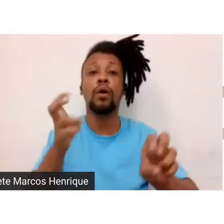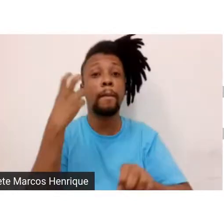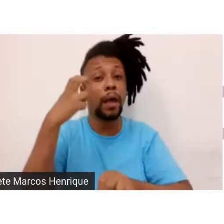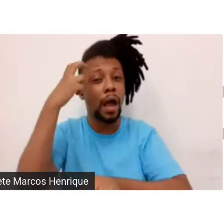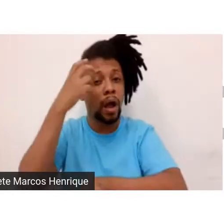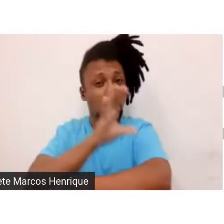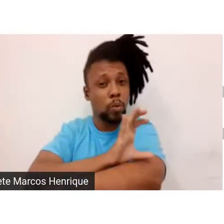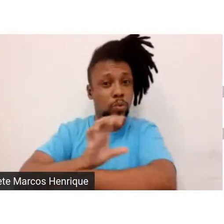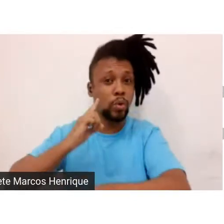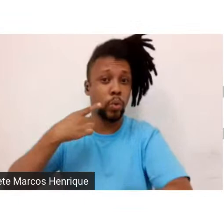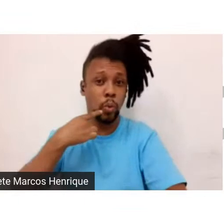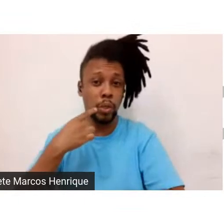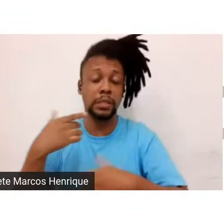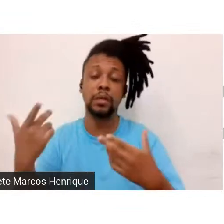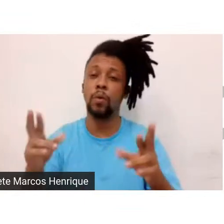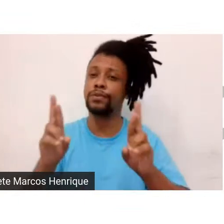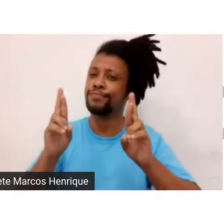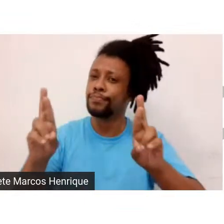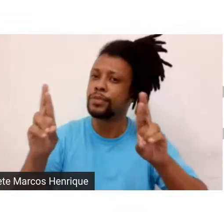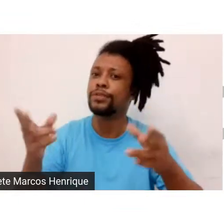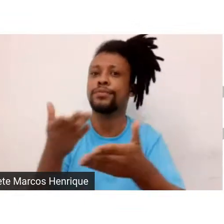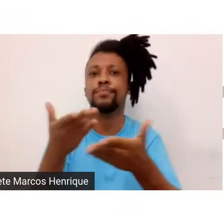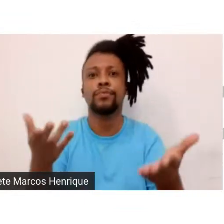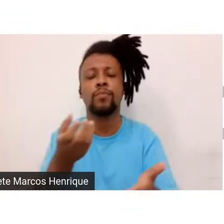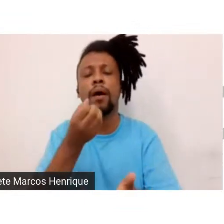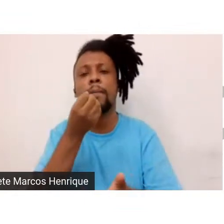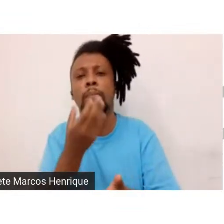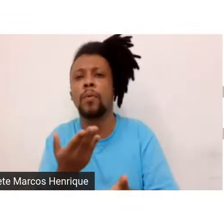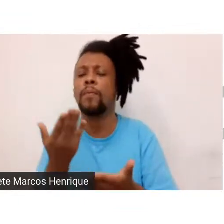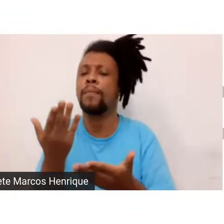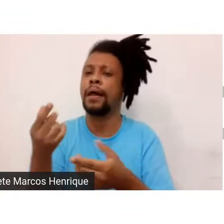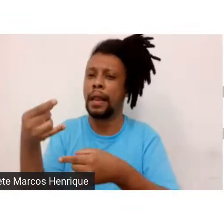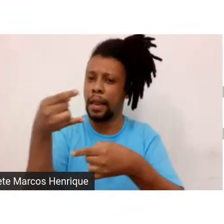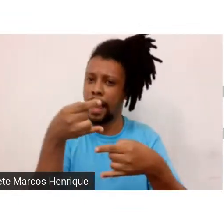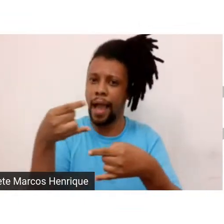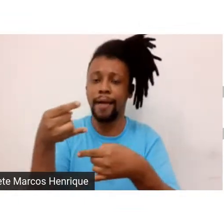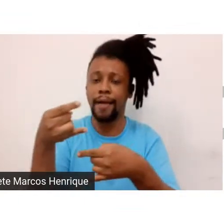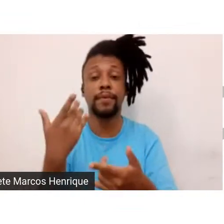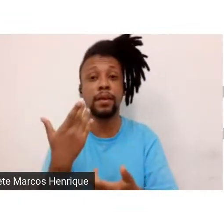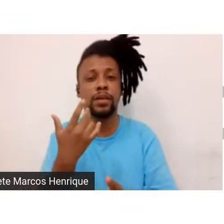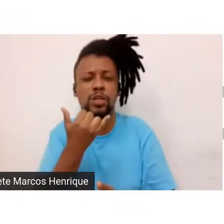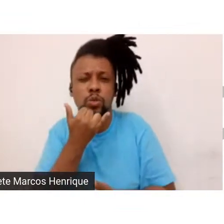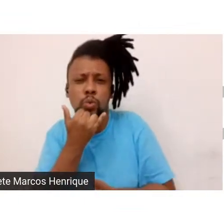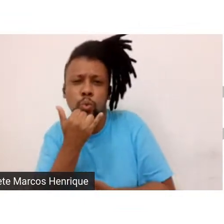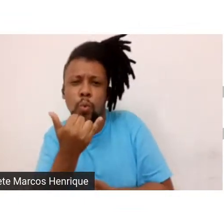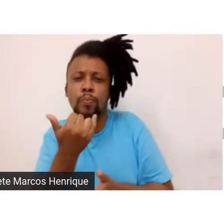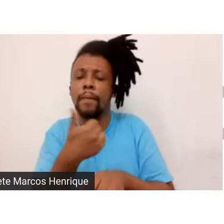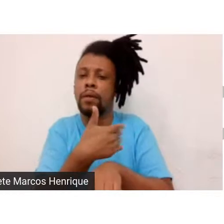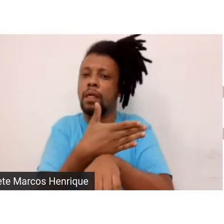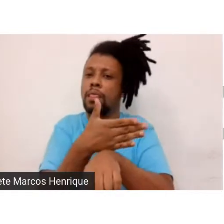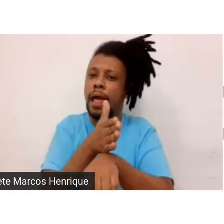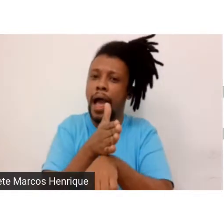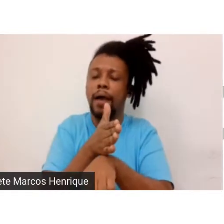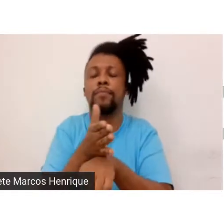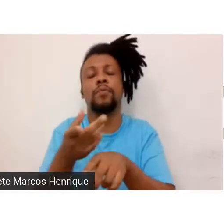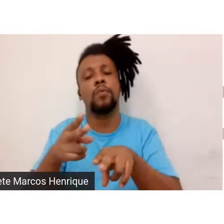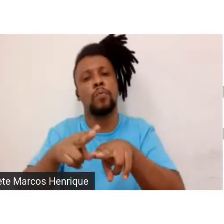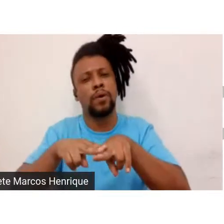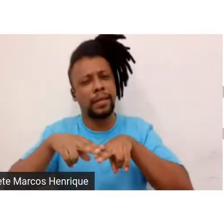deseja uma boa uma boa conversa pedimos desculpas aqui para o nosso atraso porque a gente teve alguns problemas técnicos